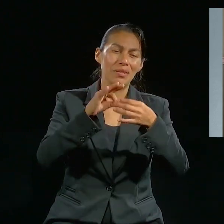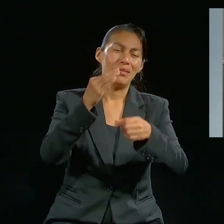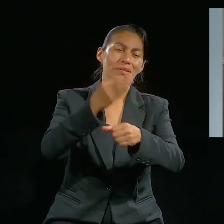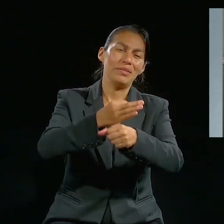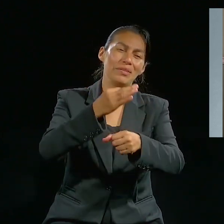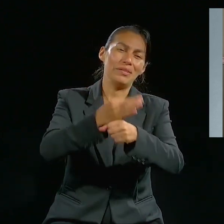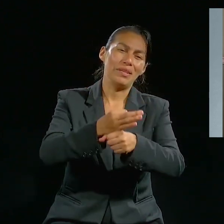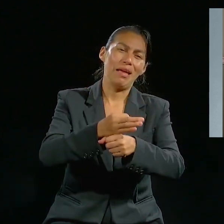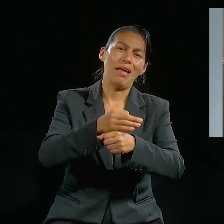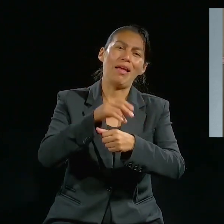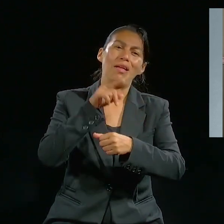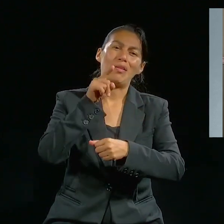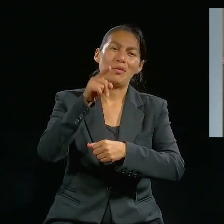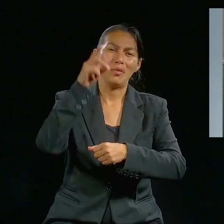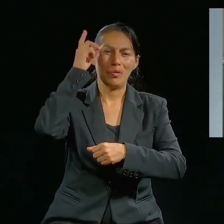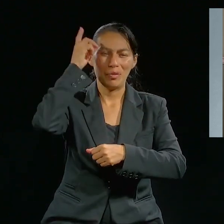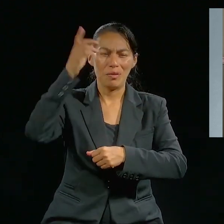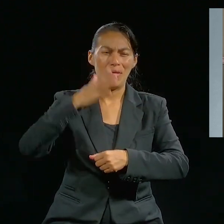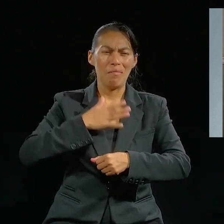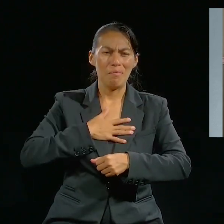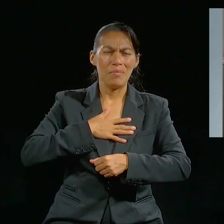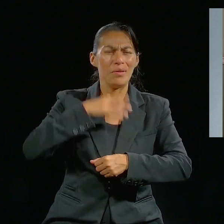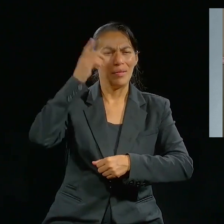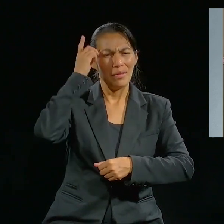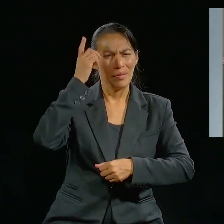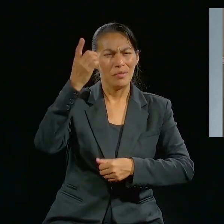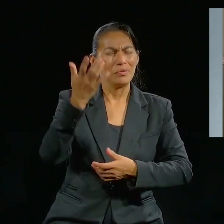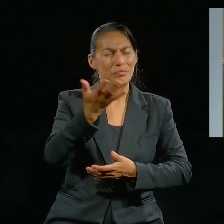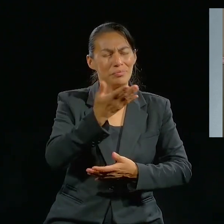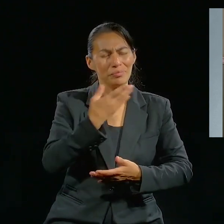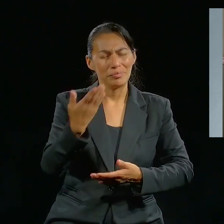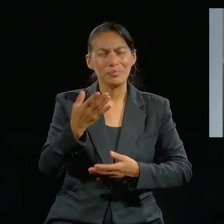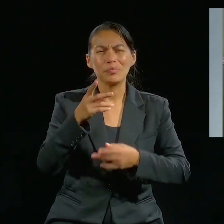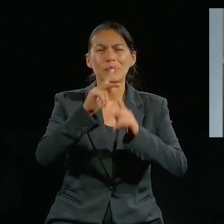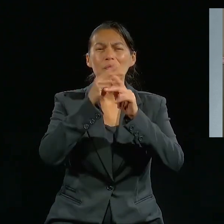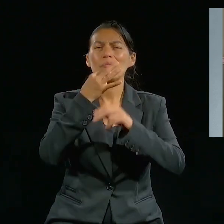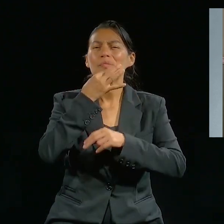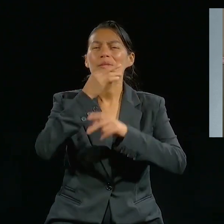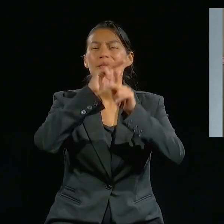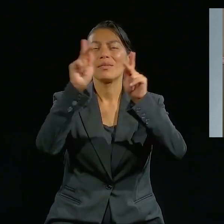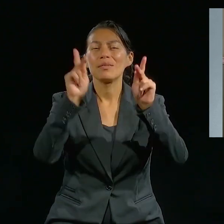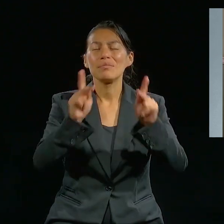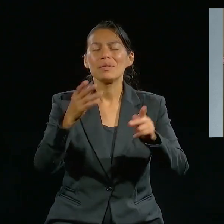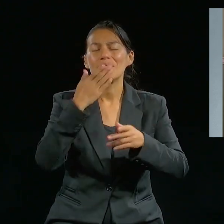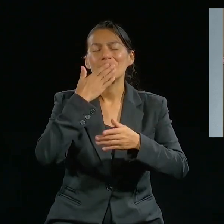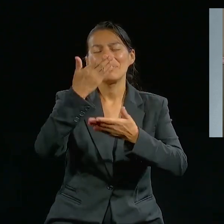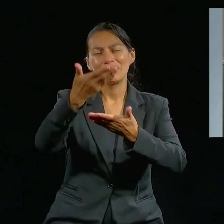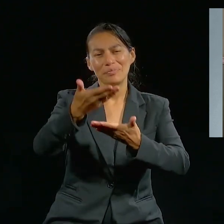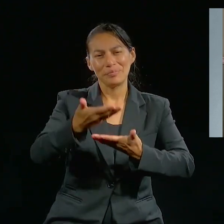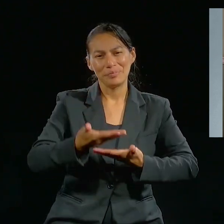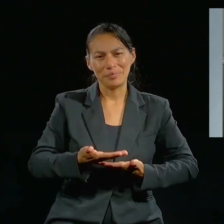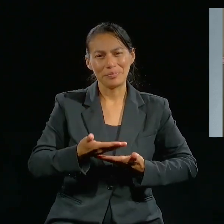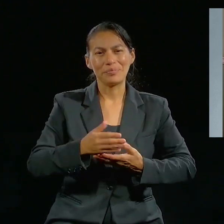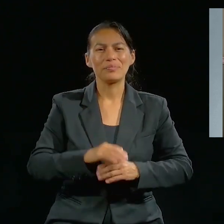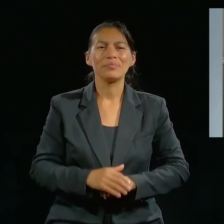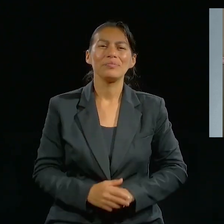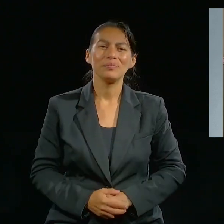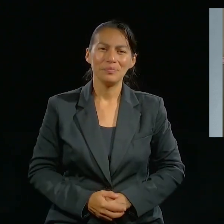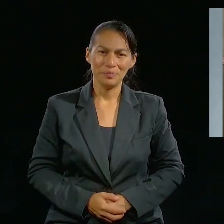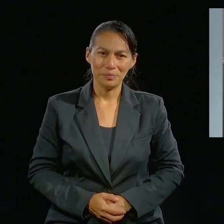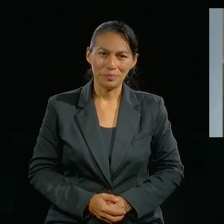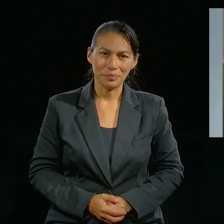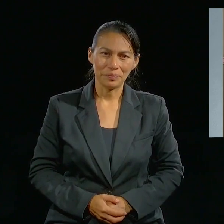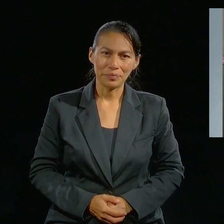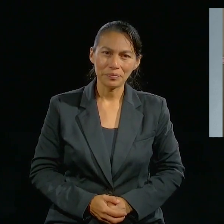su testimonio de fe del Dios de lo imposible. Tu Dios, mi Dios. Bienvenidos a